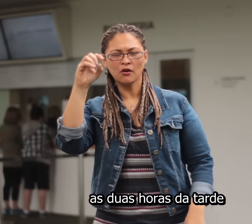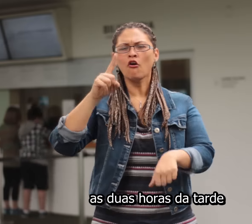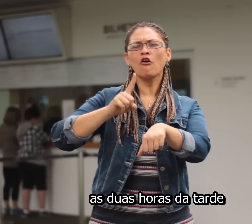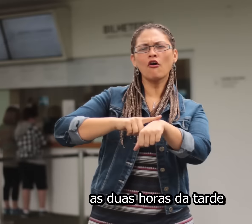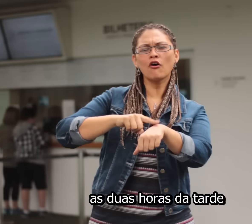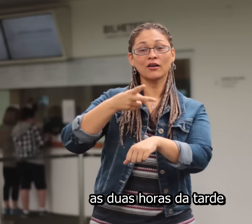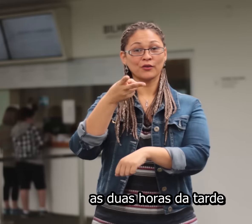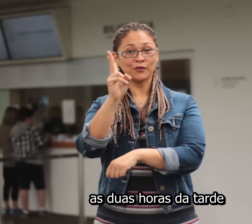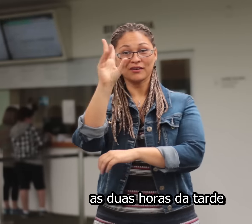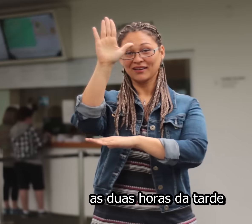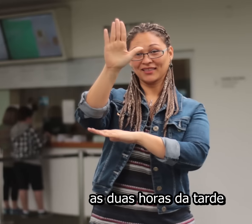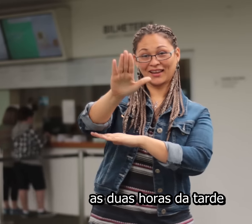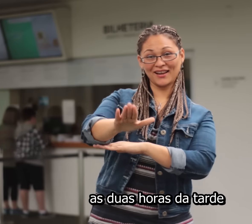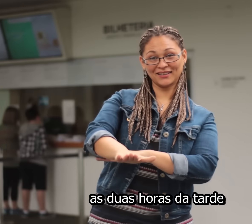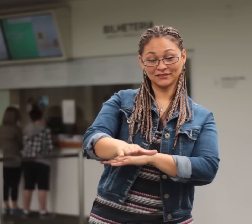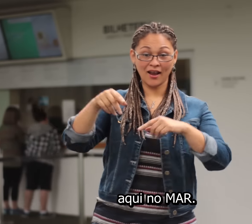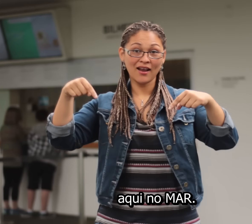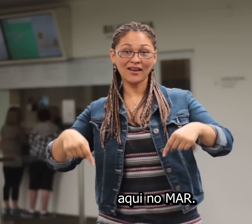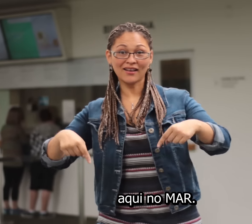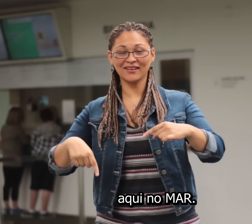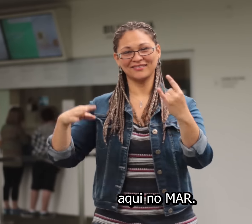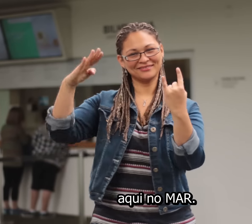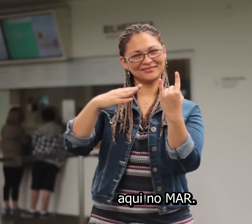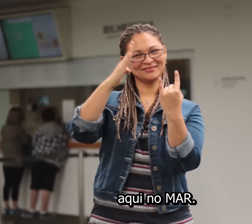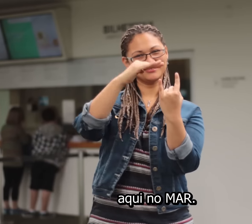às 2 horas da tarde, aqui no mar.